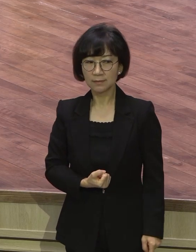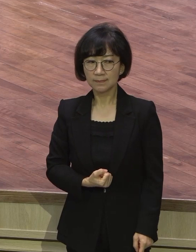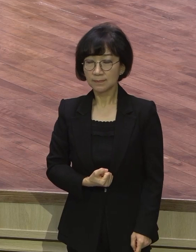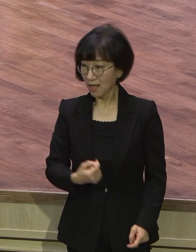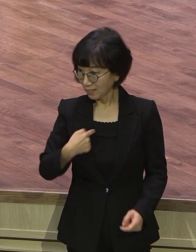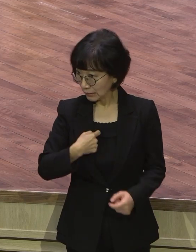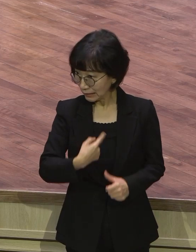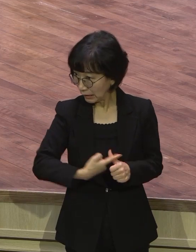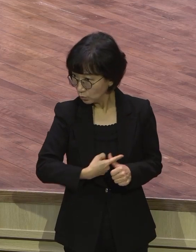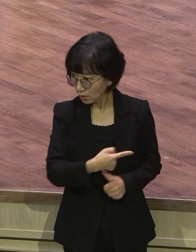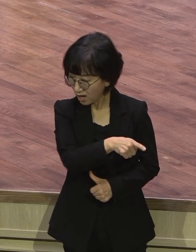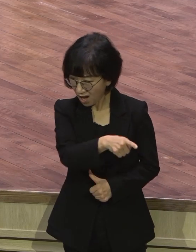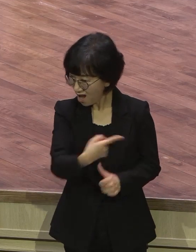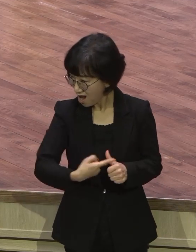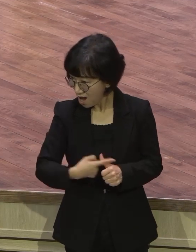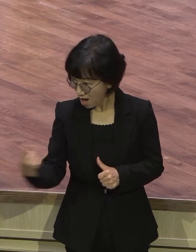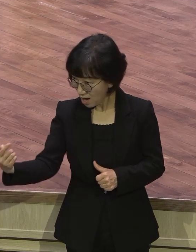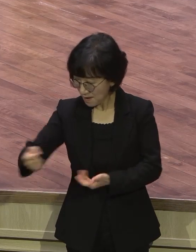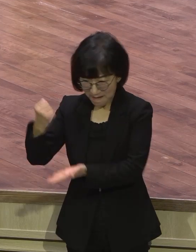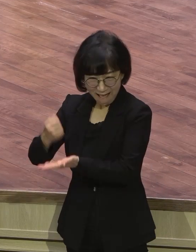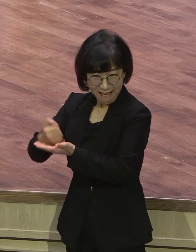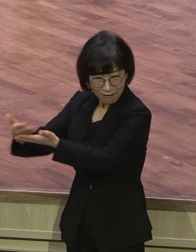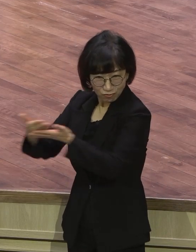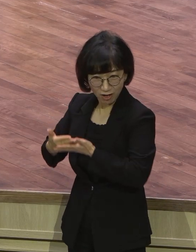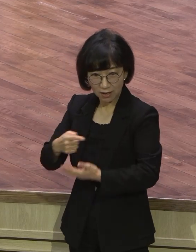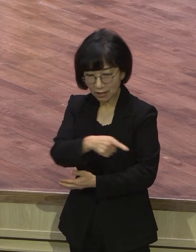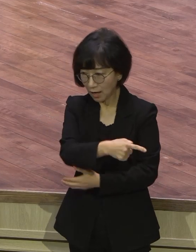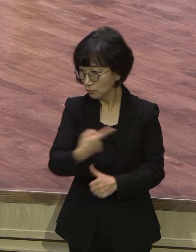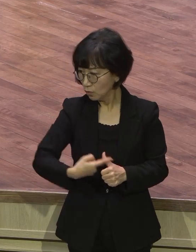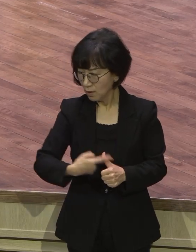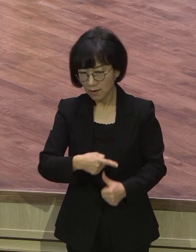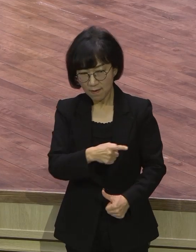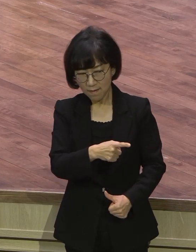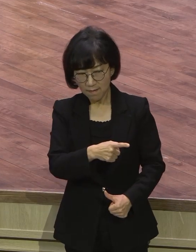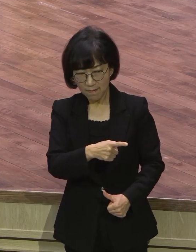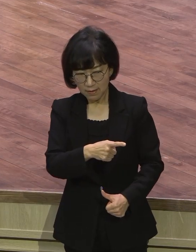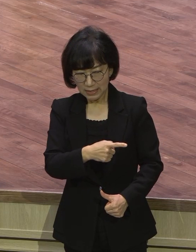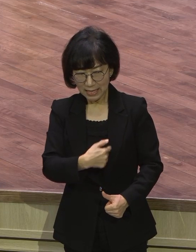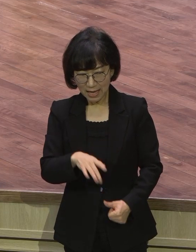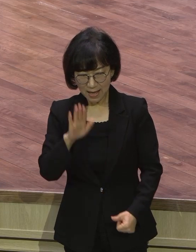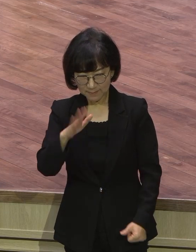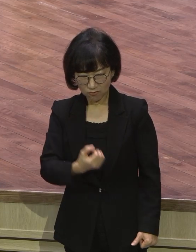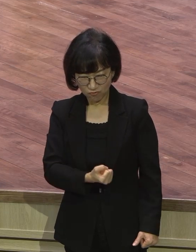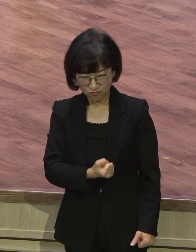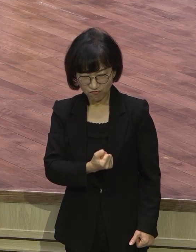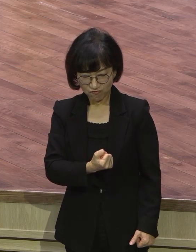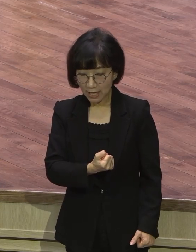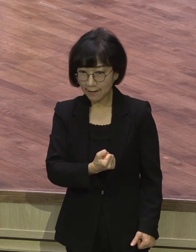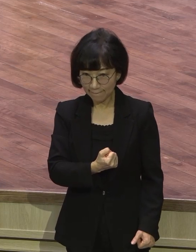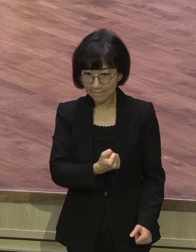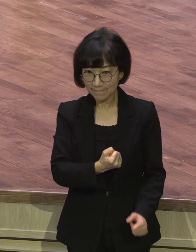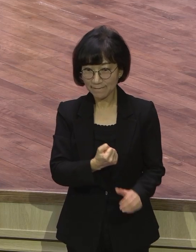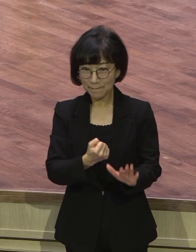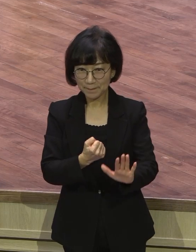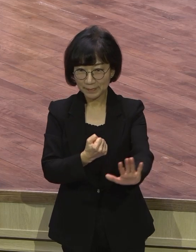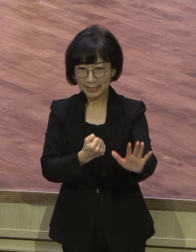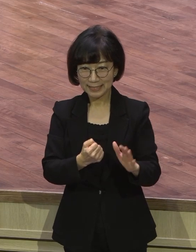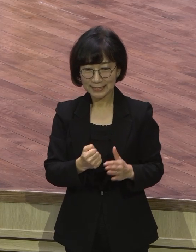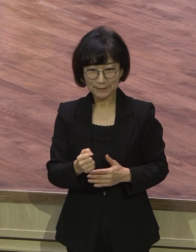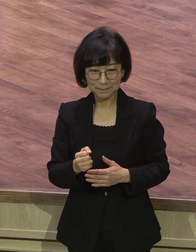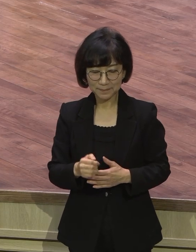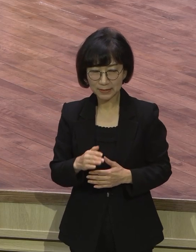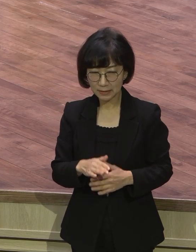나를 욕을 했다고 나를 비방했다고 그럴 줄은 몰랐는데 그 말을 듣고 난 뒤 어떻게 됩니까? 그 인간에